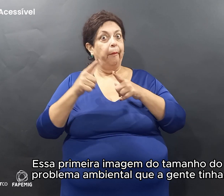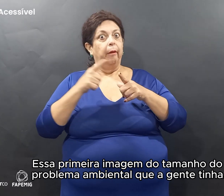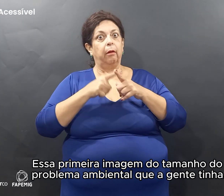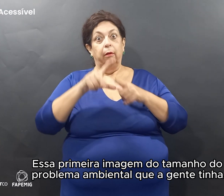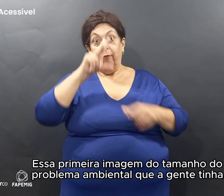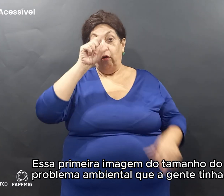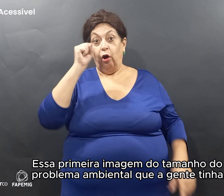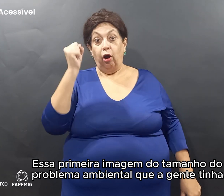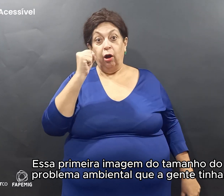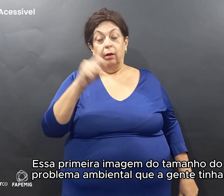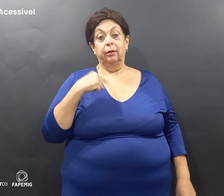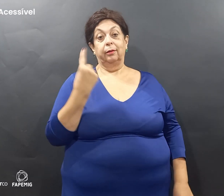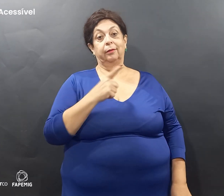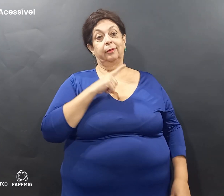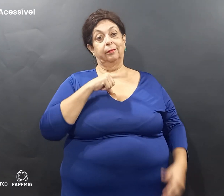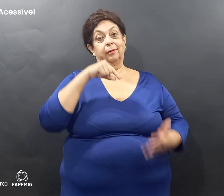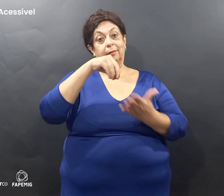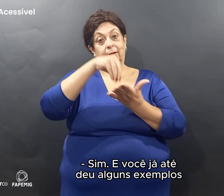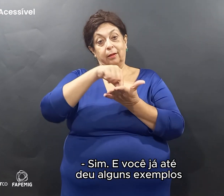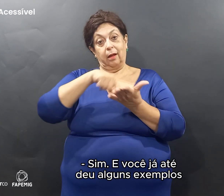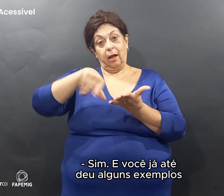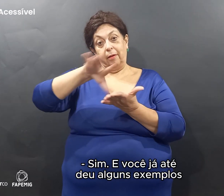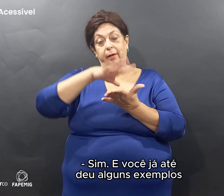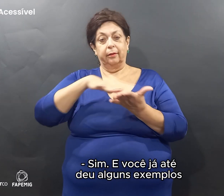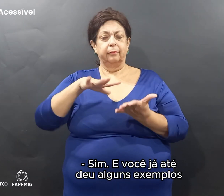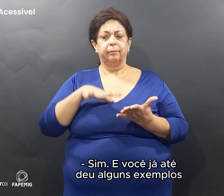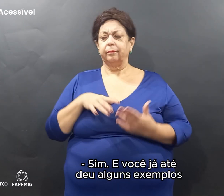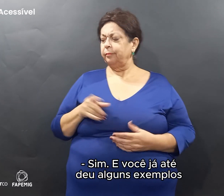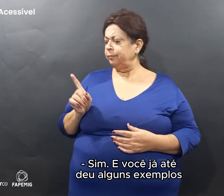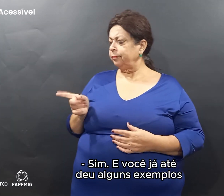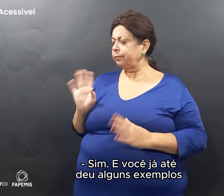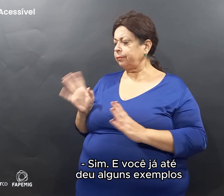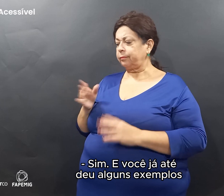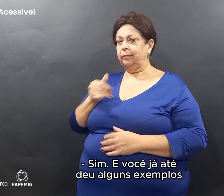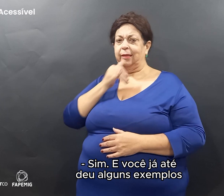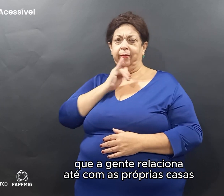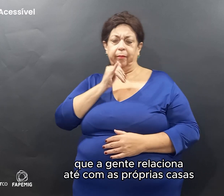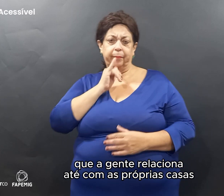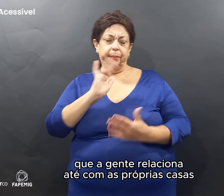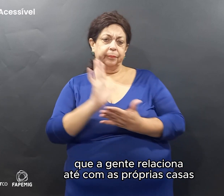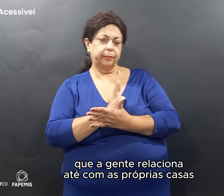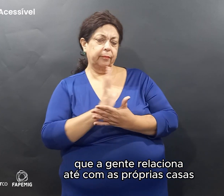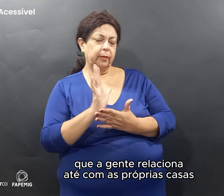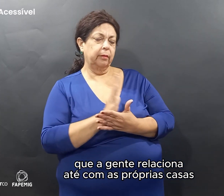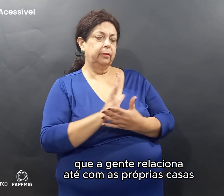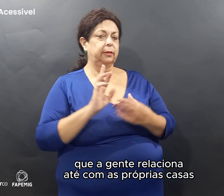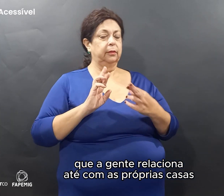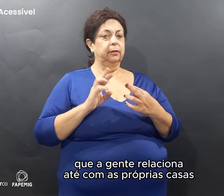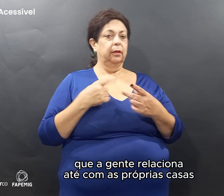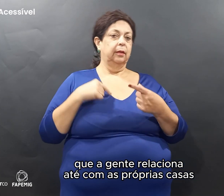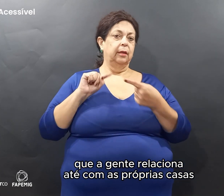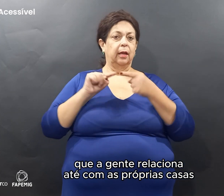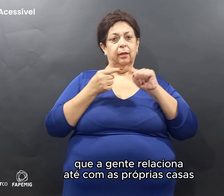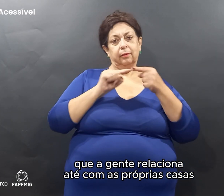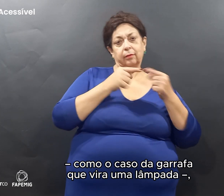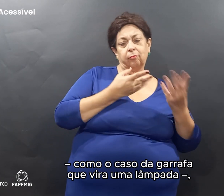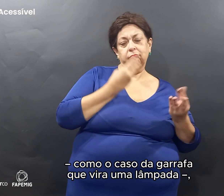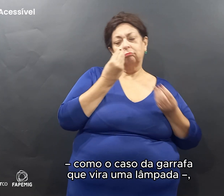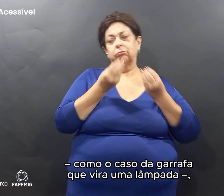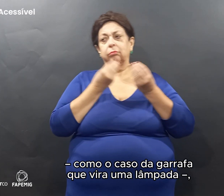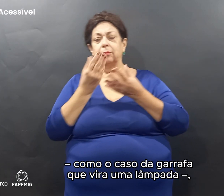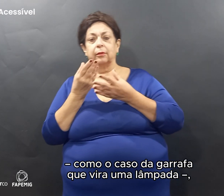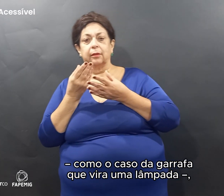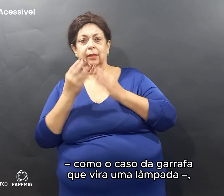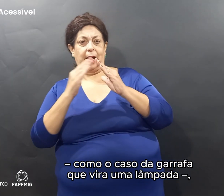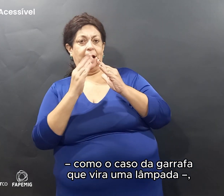gente tinha, né? Ambiental. Sim, e você já até deu alguns exemplos, né, que a gente relaciona até com as próprias casas, né, como